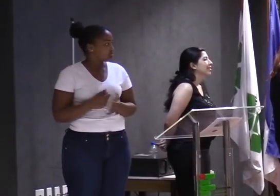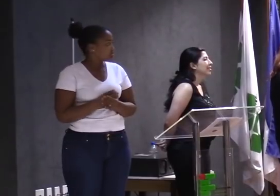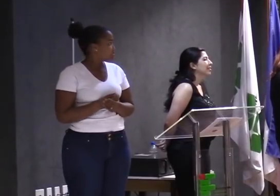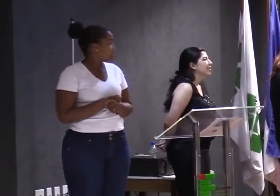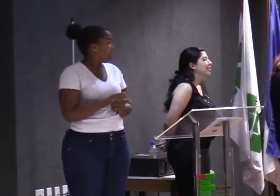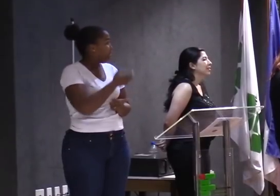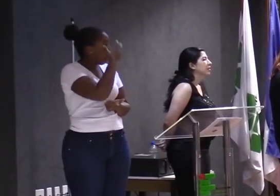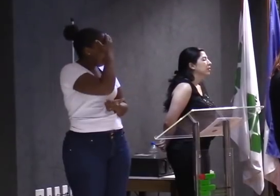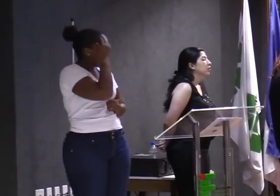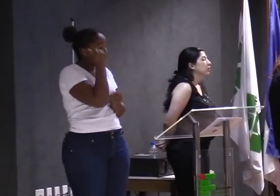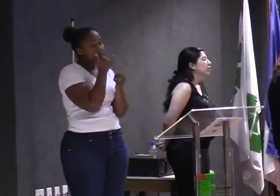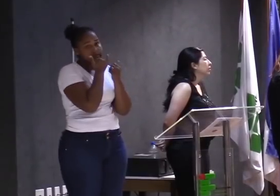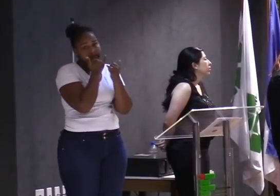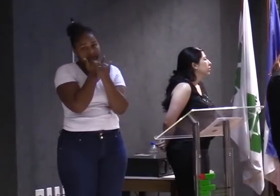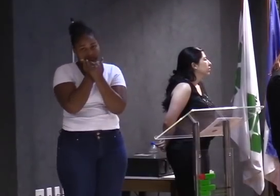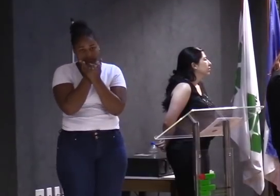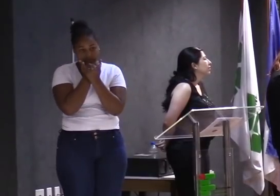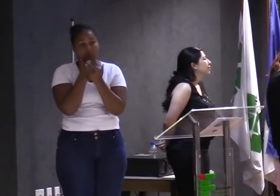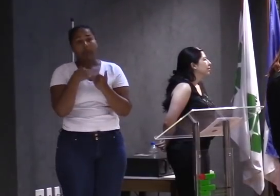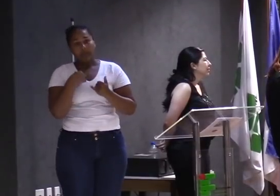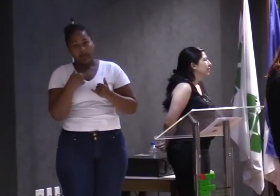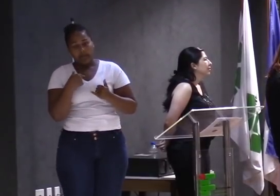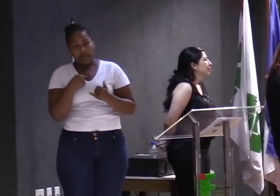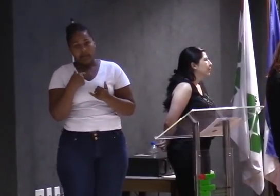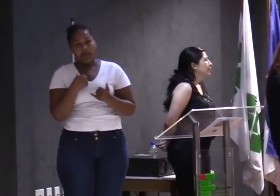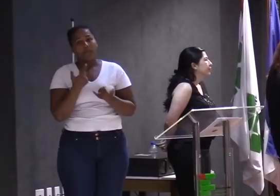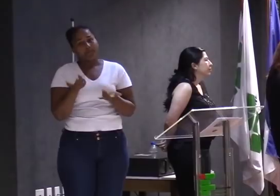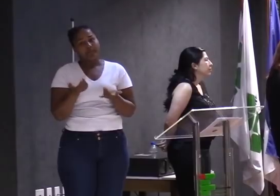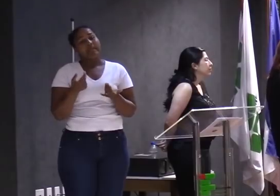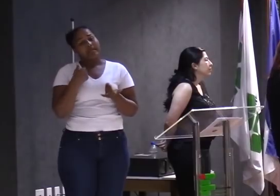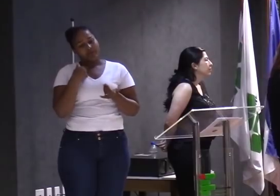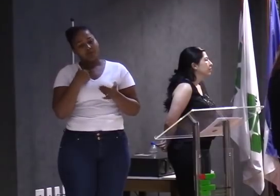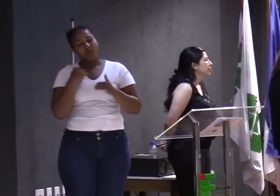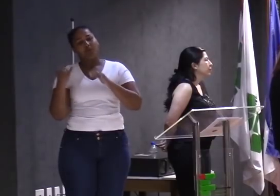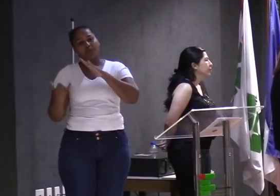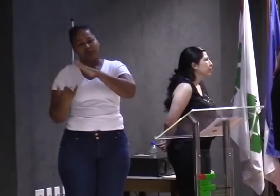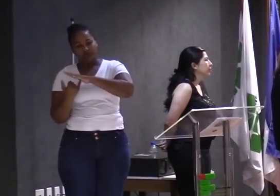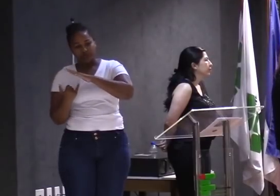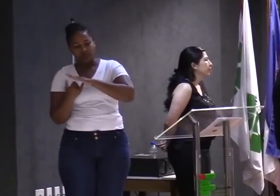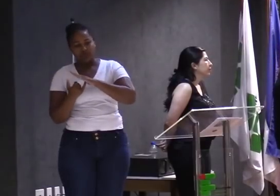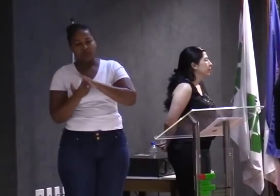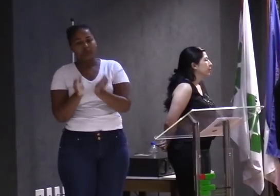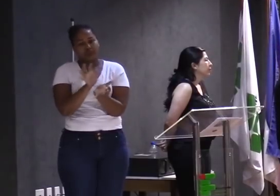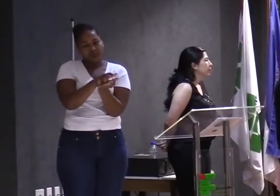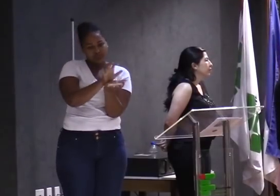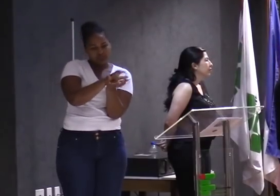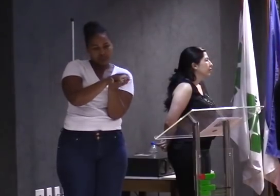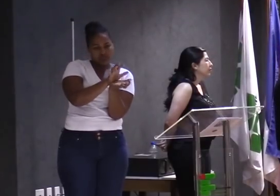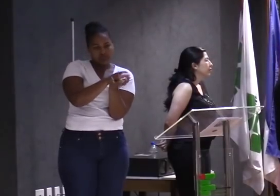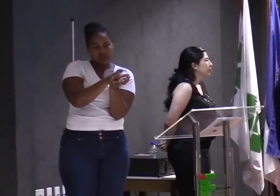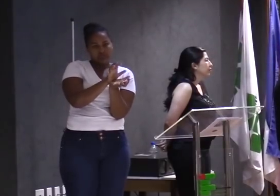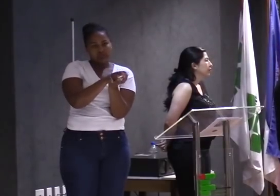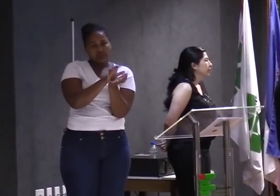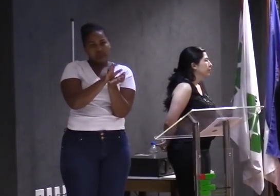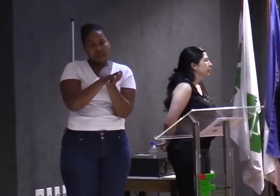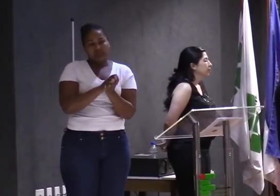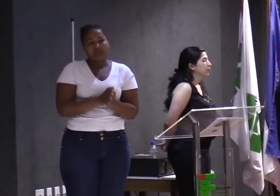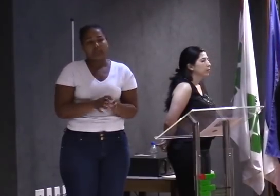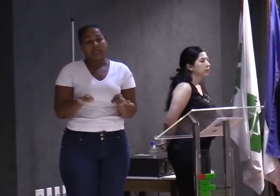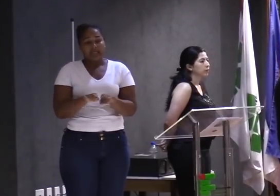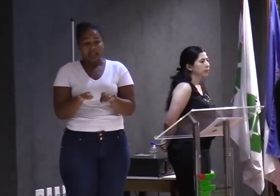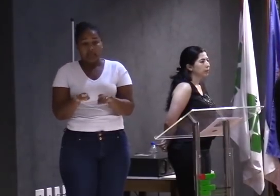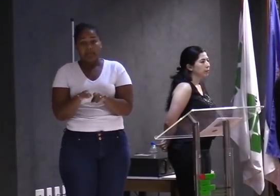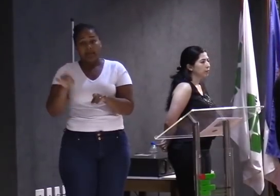desculpa, gente. Eu sou de Pernambuco, tá? Esse campus que eu estou falando do laboratório agora é o campus de Paulista. É um campus novo, uma sede